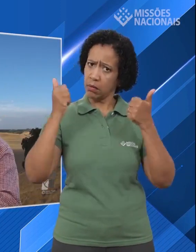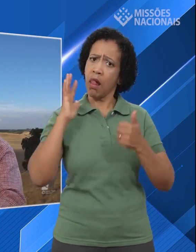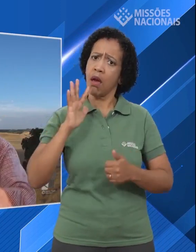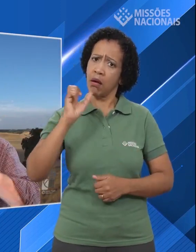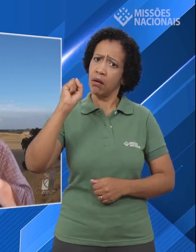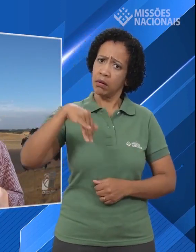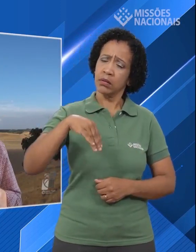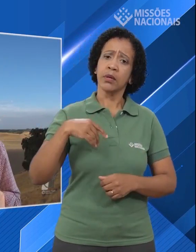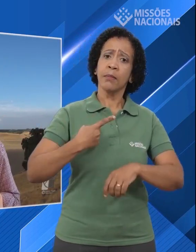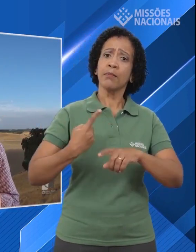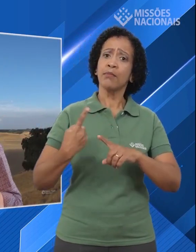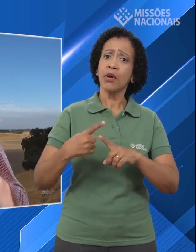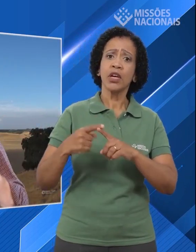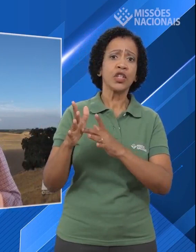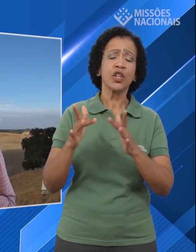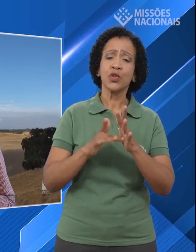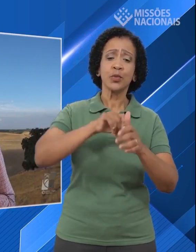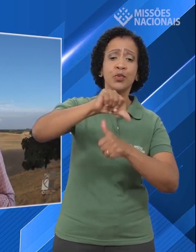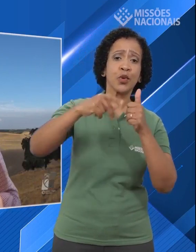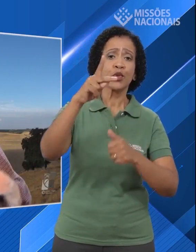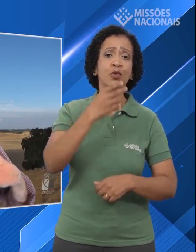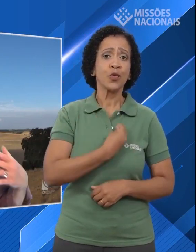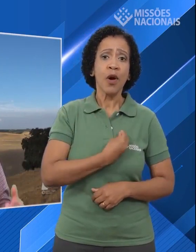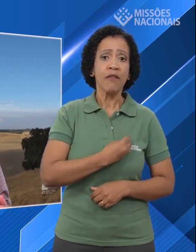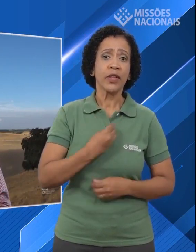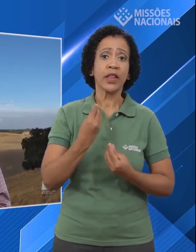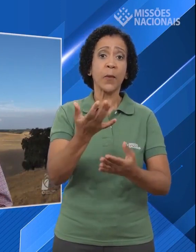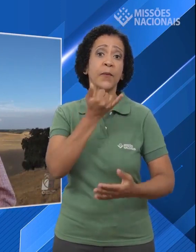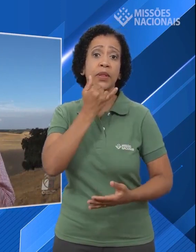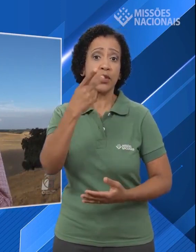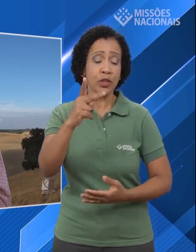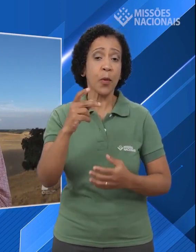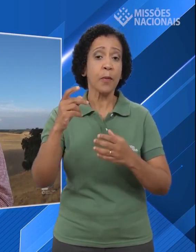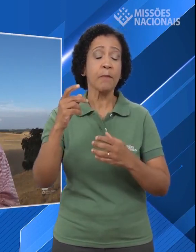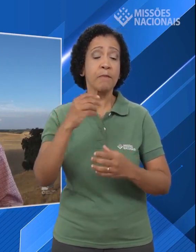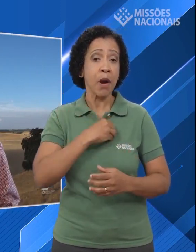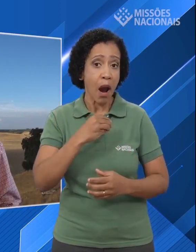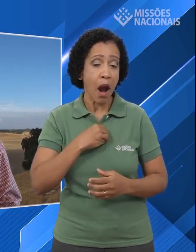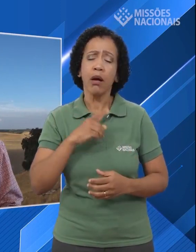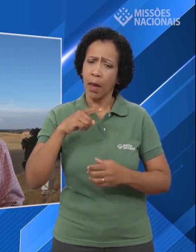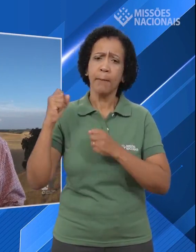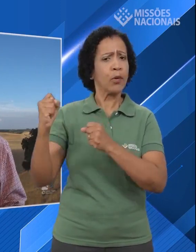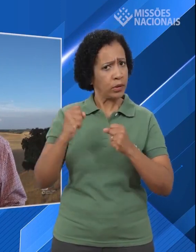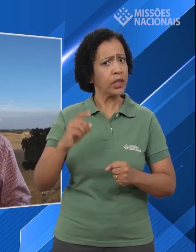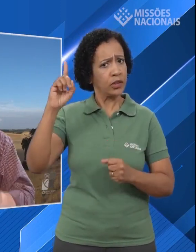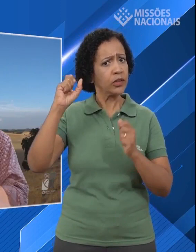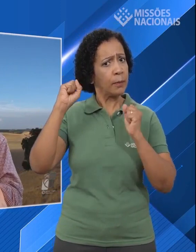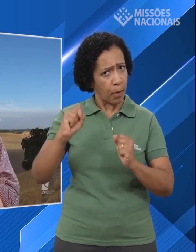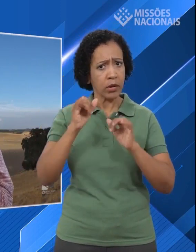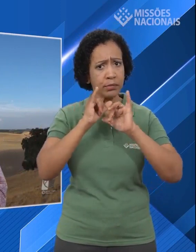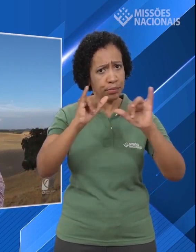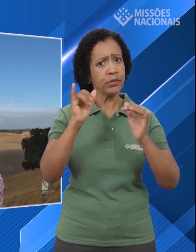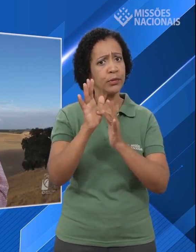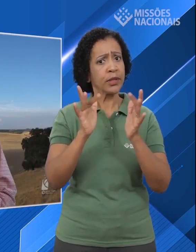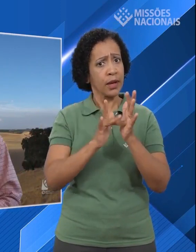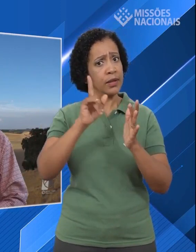história é empolgante quando jesus cristo perdoou seus pecados e mudou sua vida esse é o próprio poder